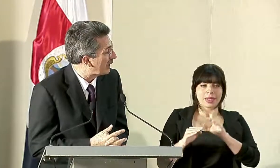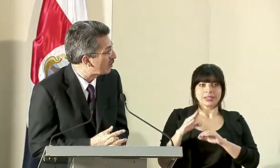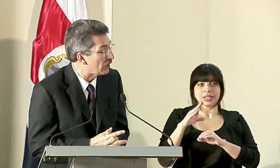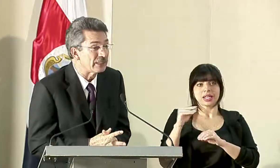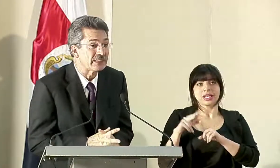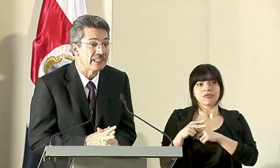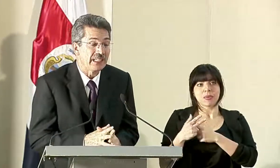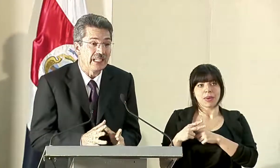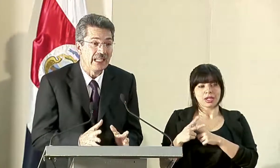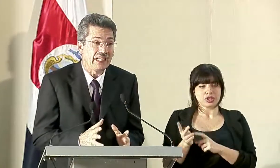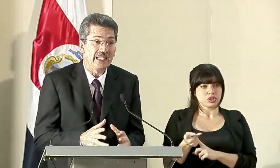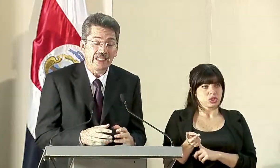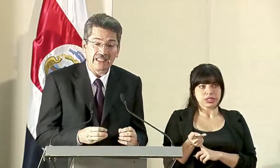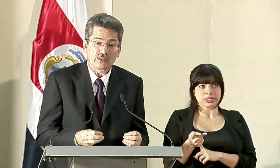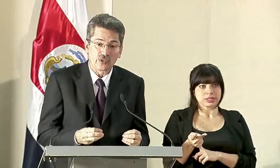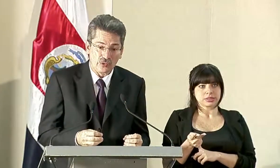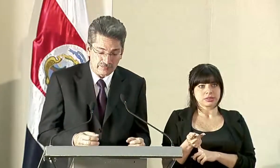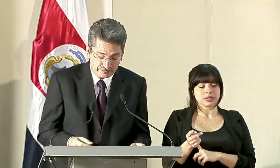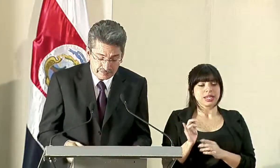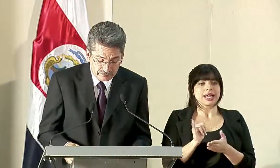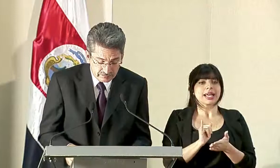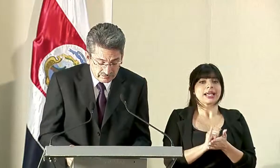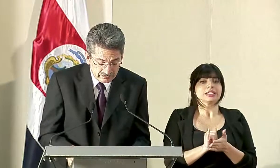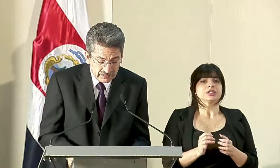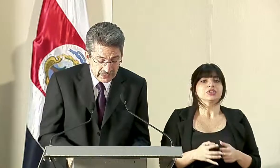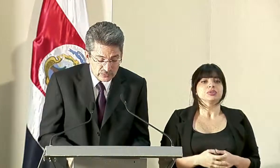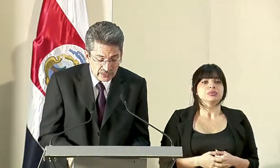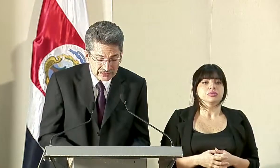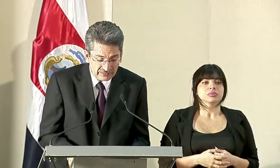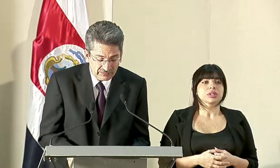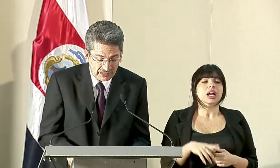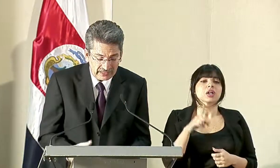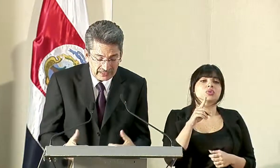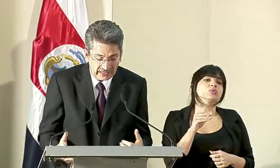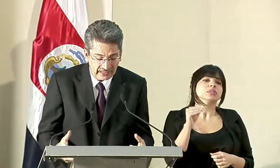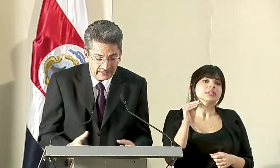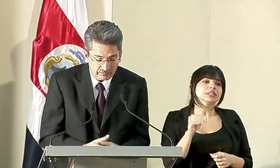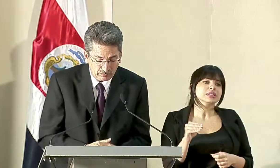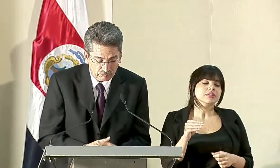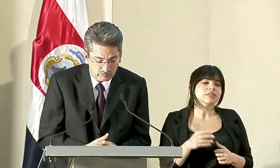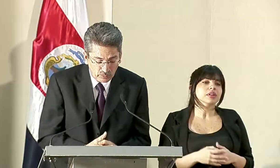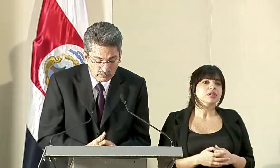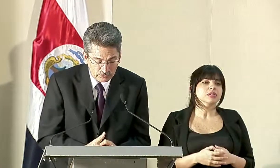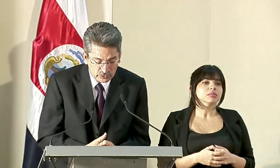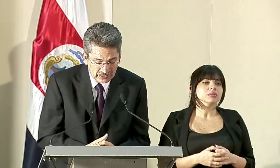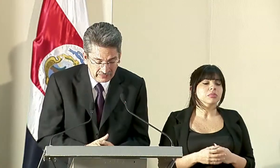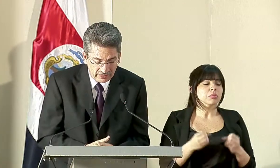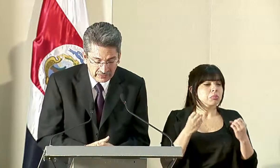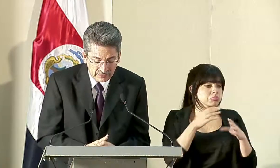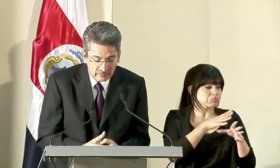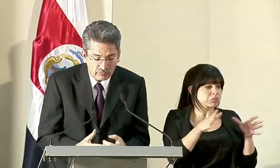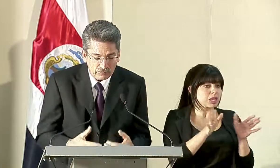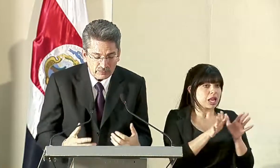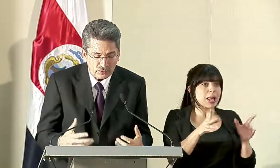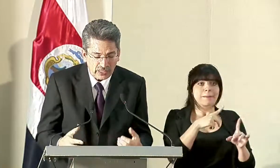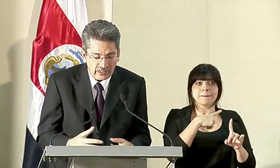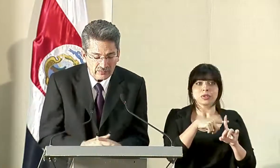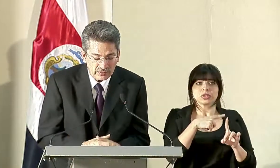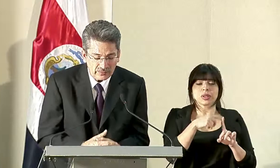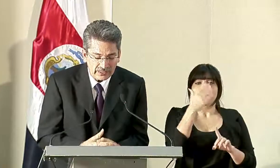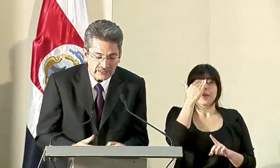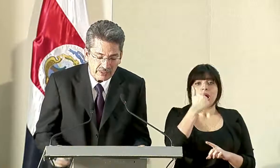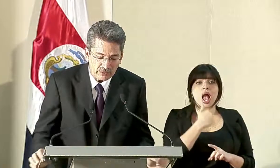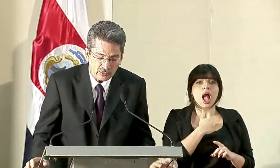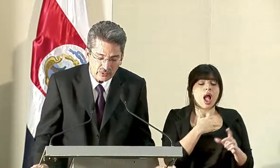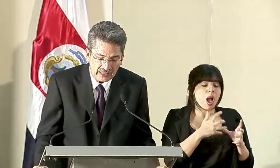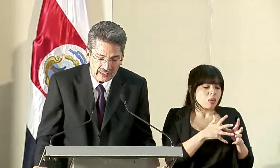las reparaciones. Esto es una cifra muy positiva, puesto que hay